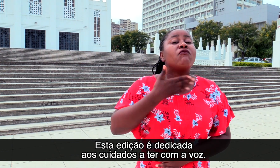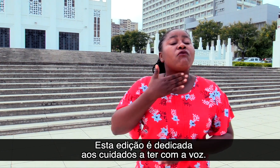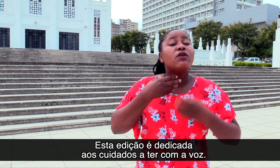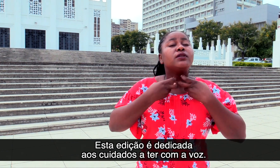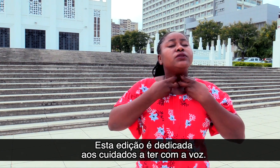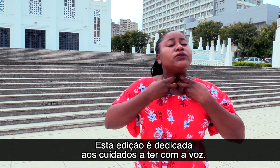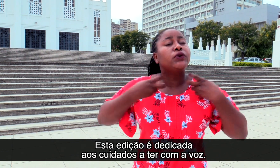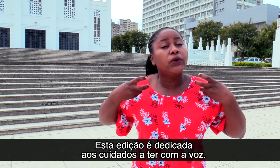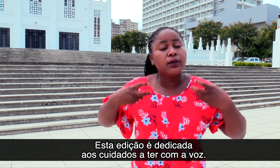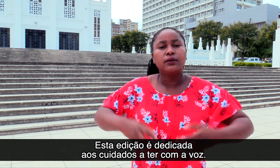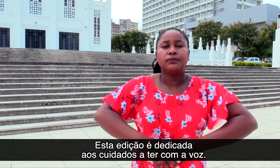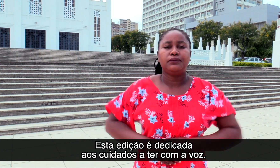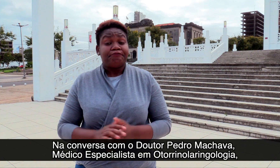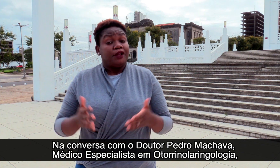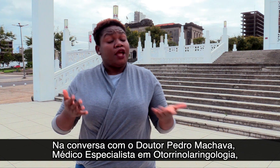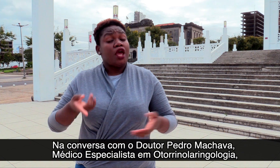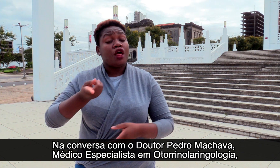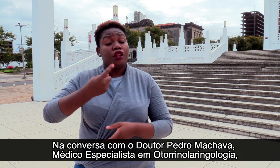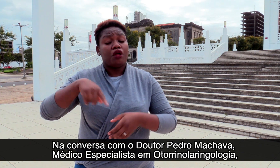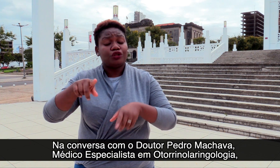aos cuidados a ter com a voz.